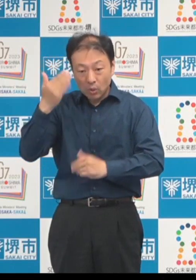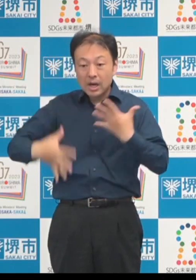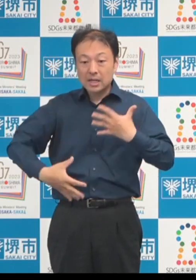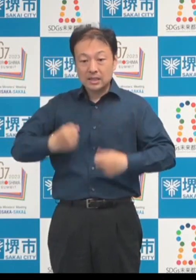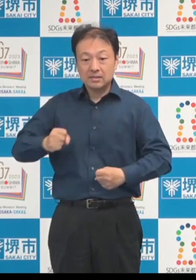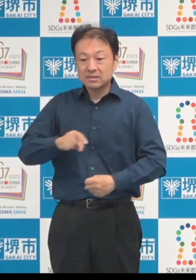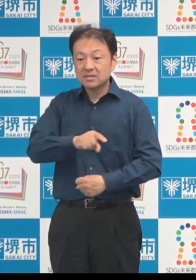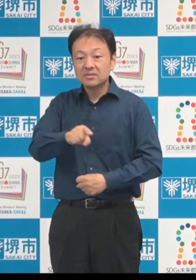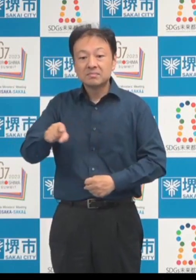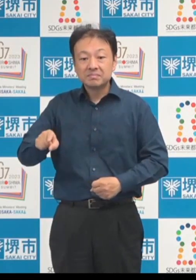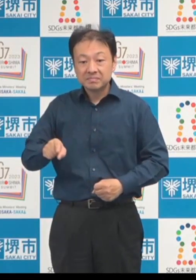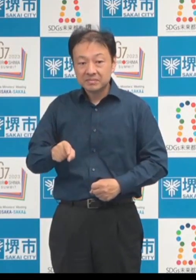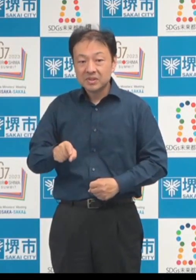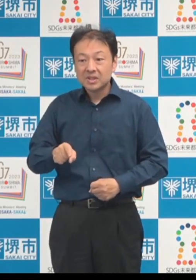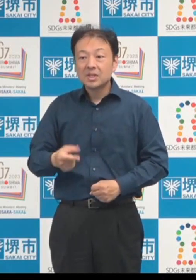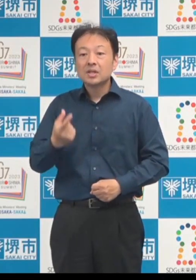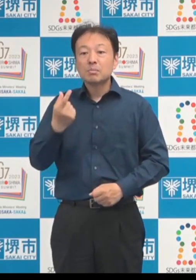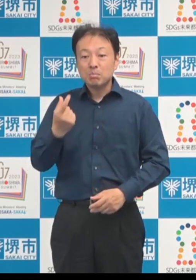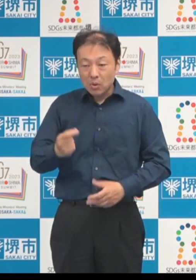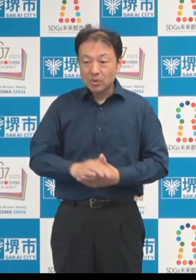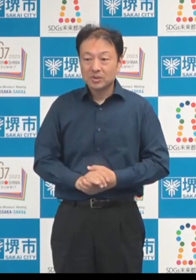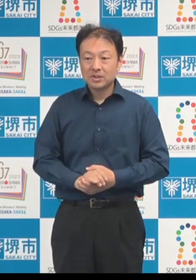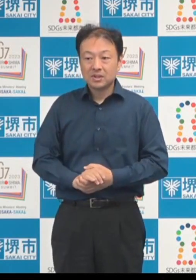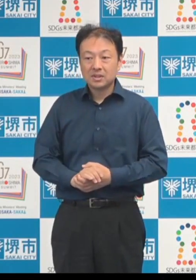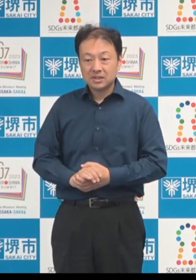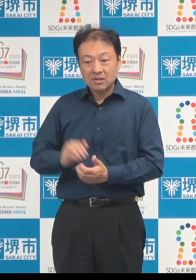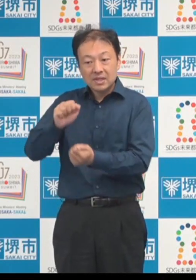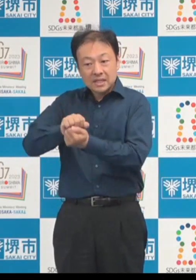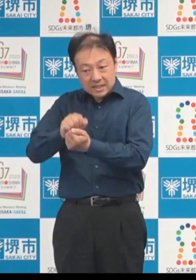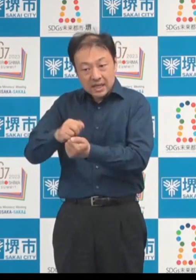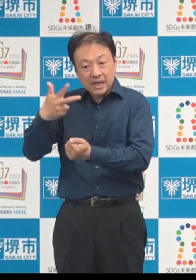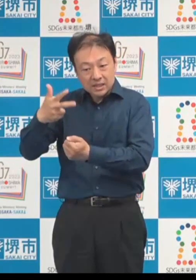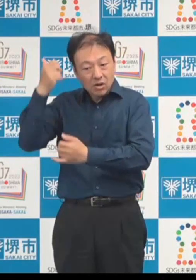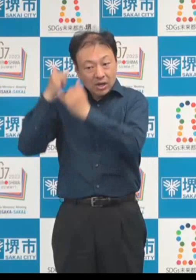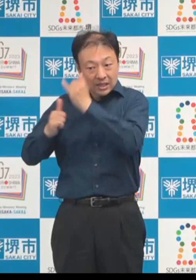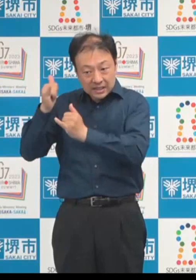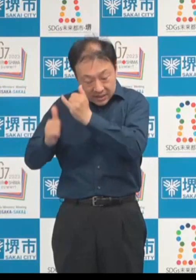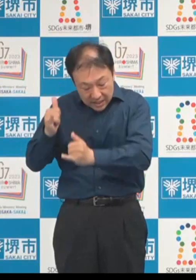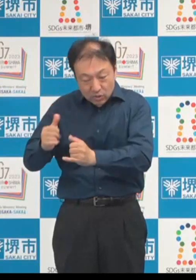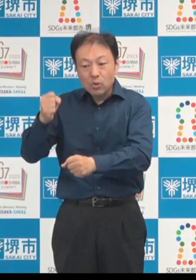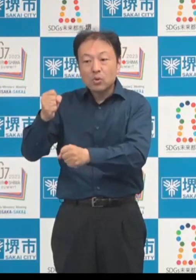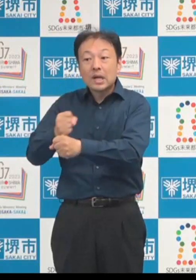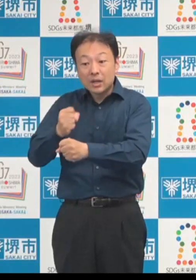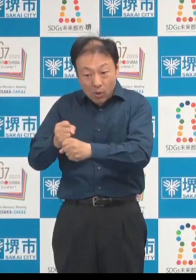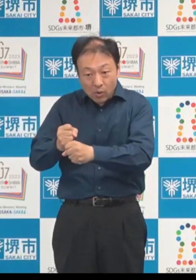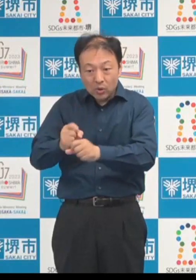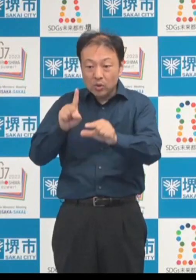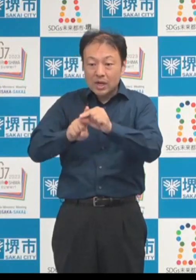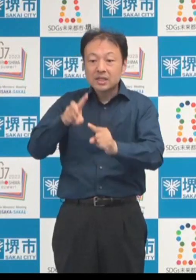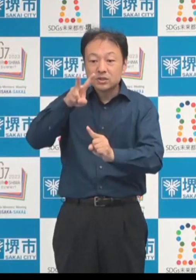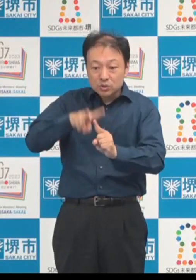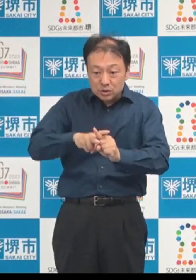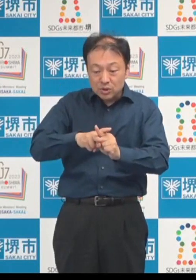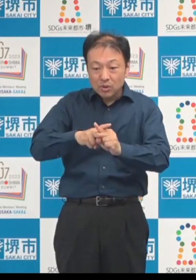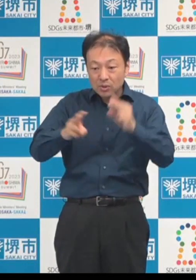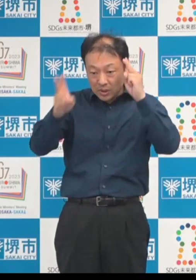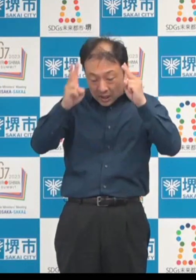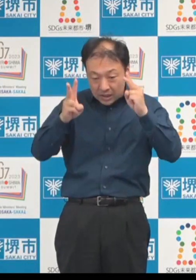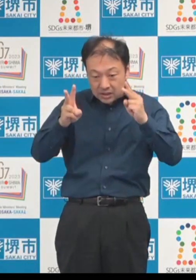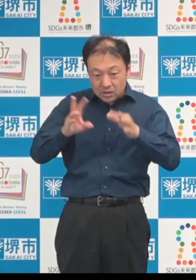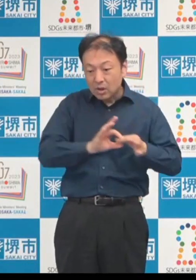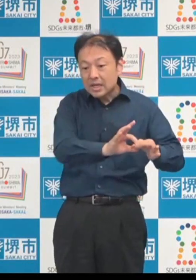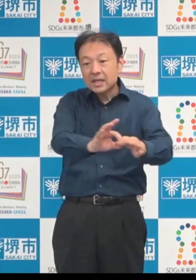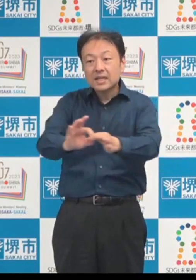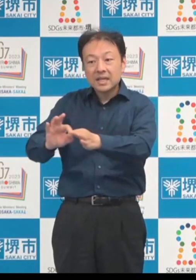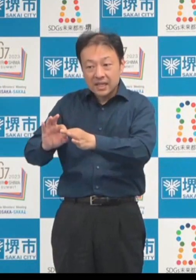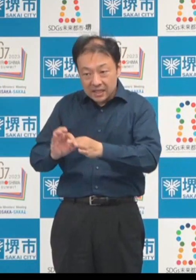さんであっても、今の例えば伝統産業であったり中小企業の皆さんとの連携によって新たな